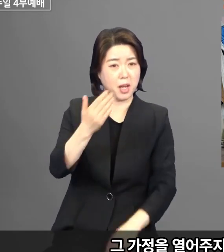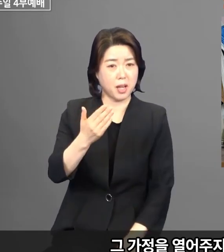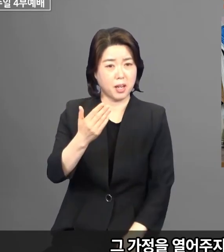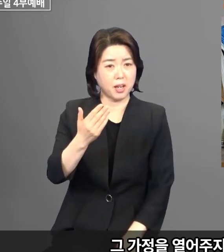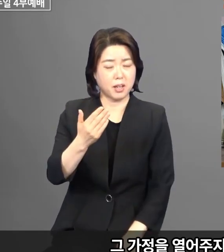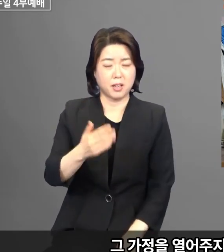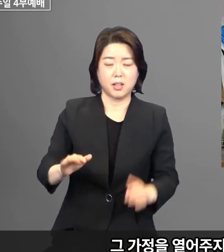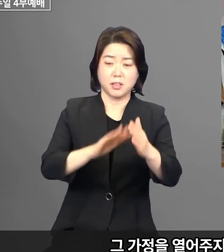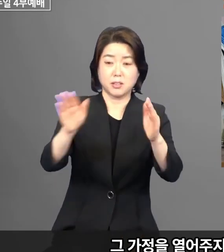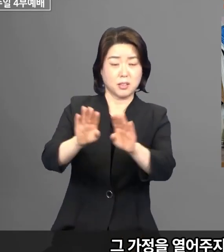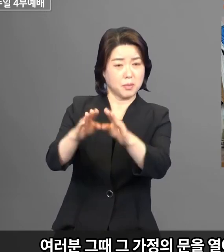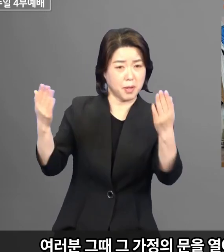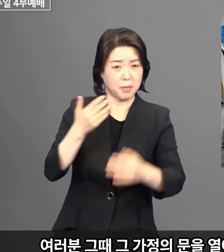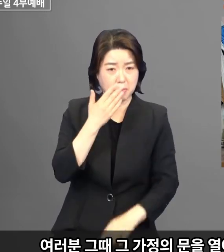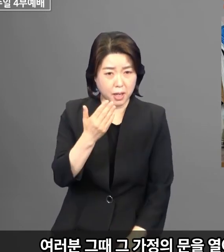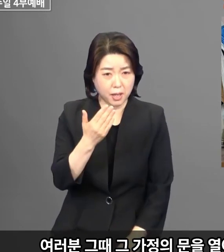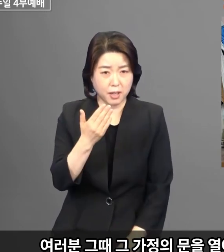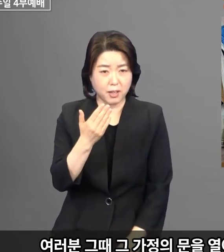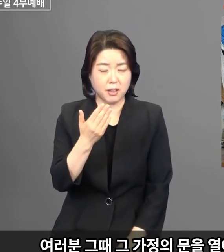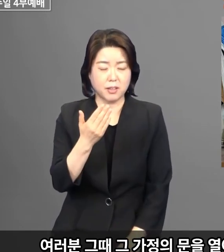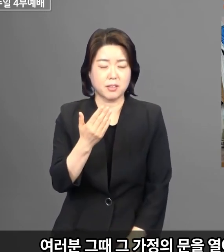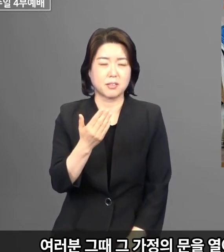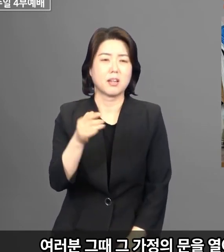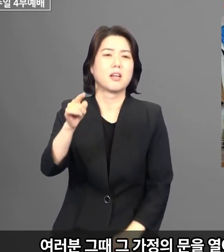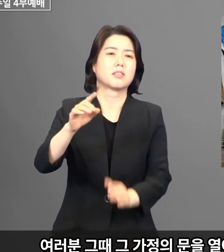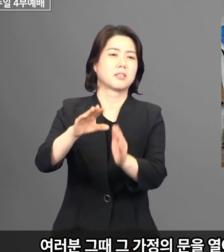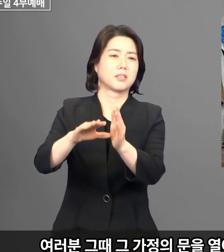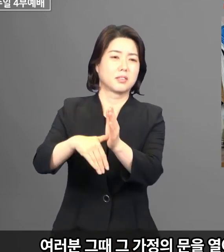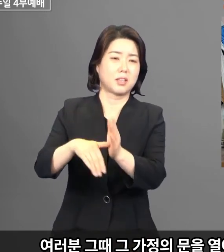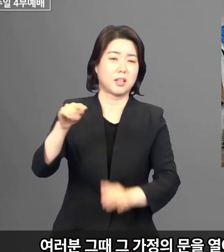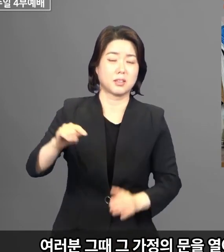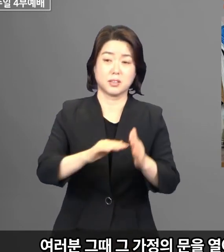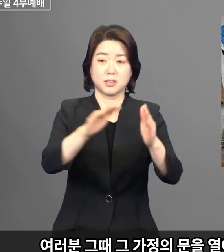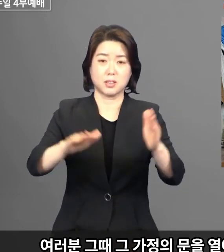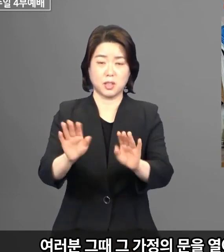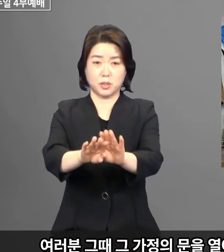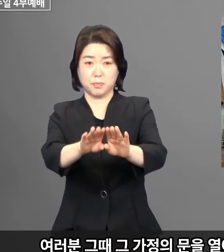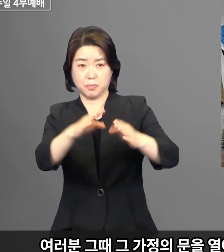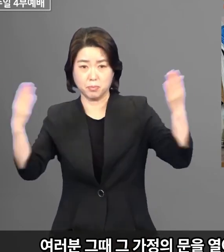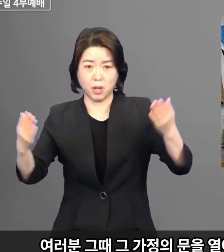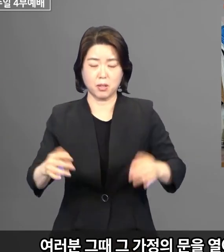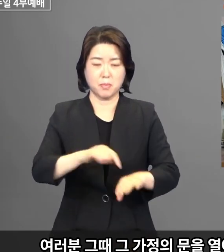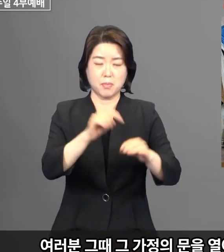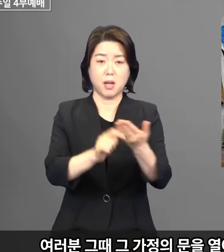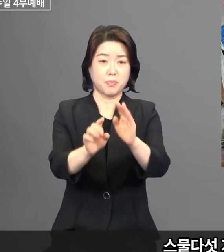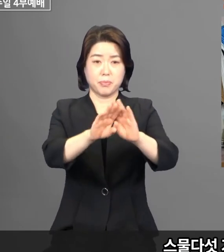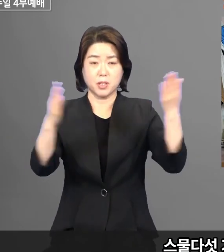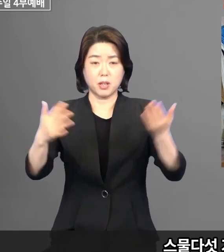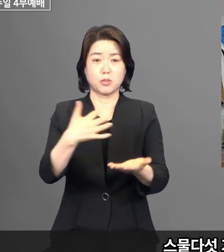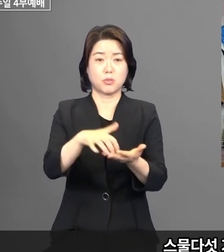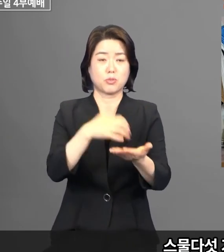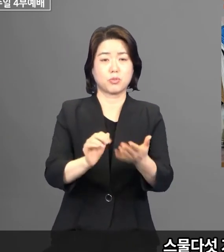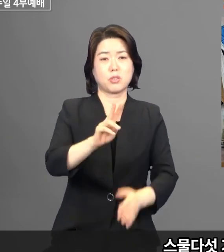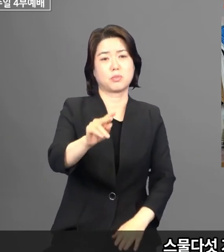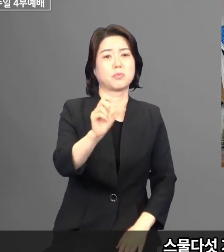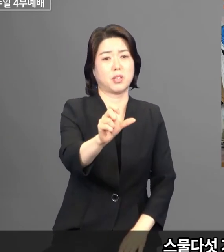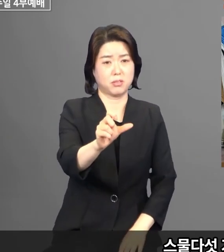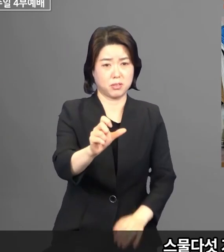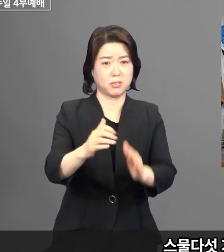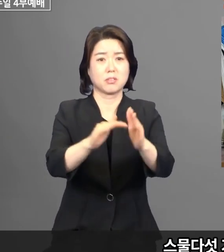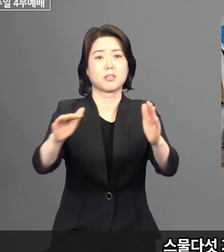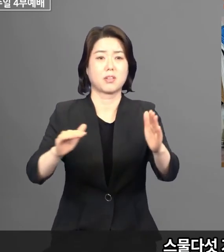열어주지 않을까 싶었습니다. 여러분, 그때 그 가정의 문을 열어준, 마음의 문을 열어준 가족이